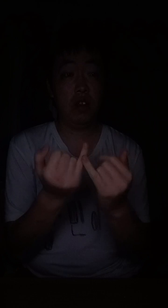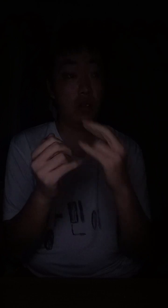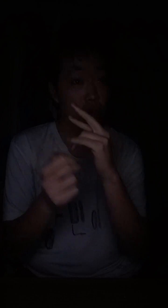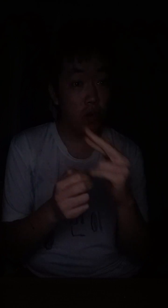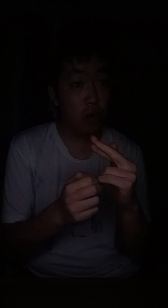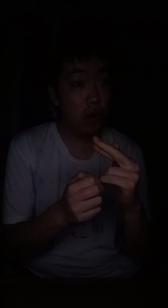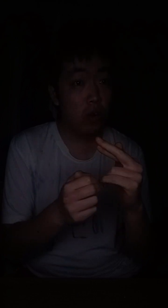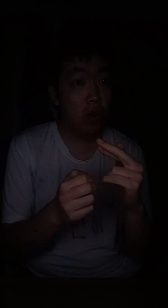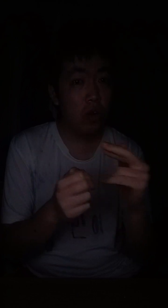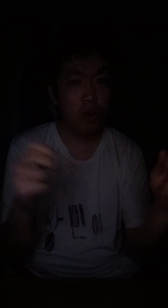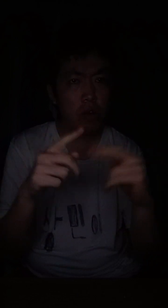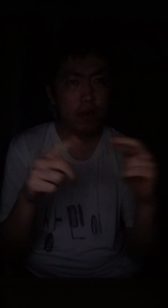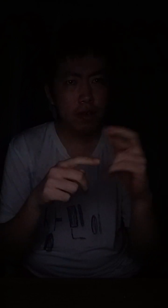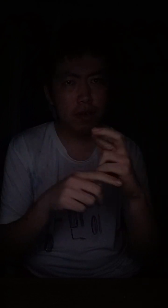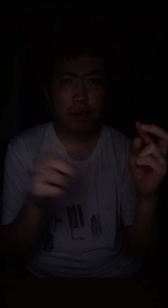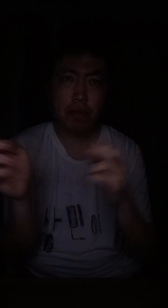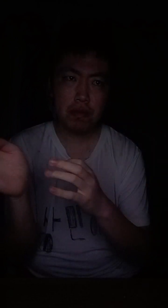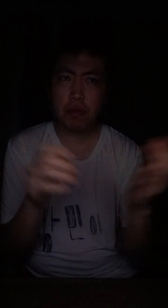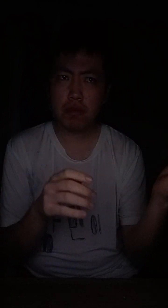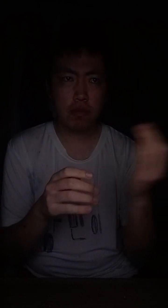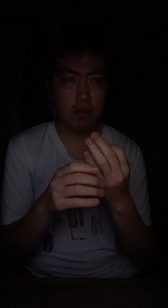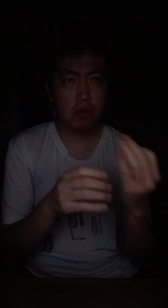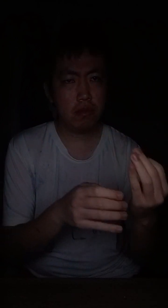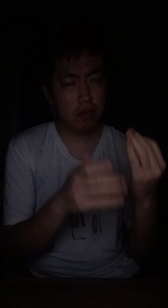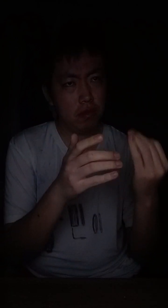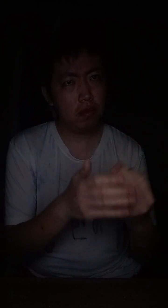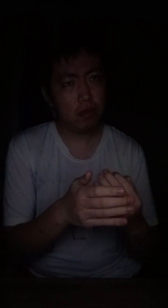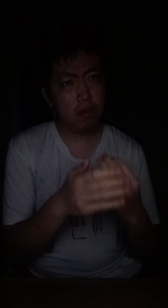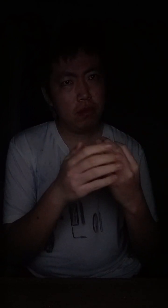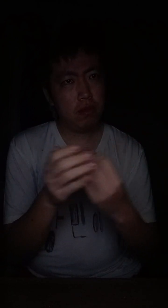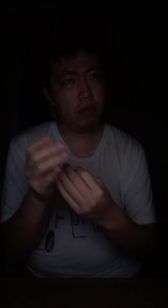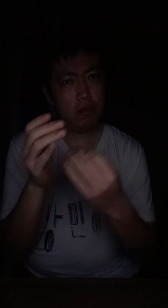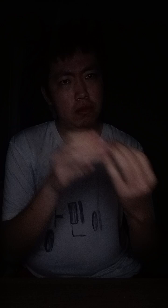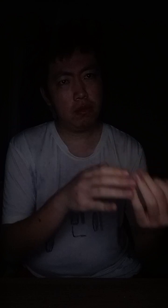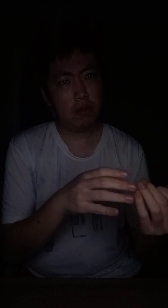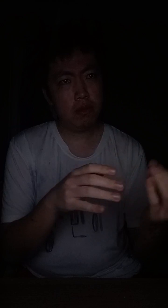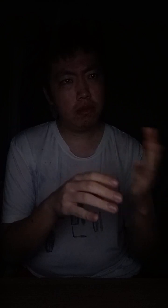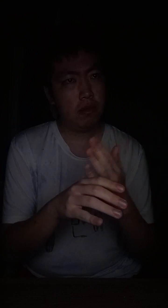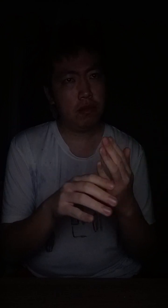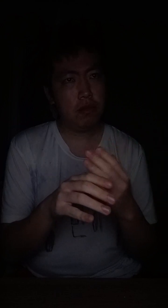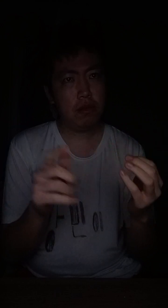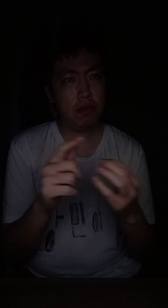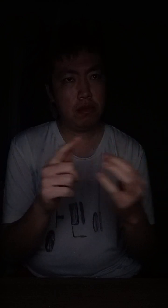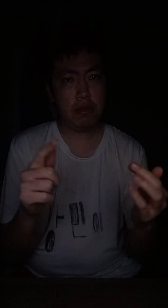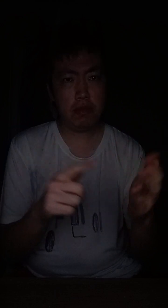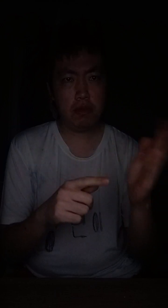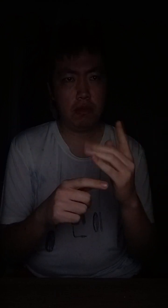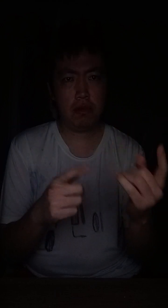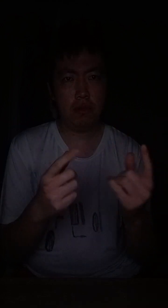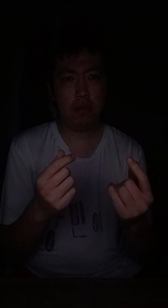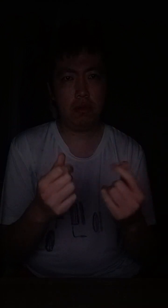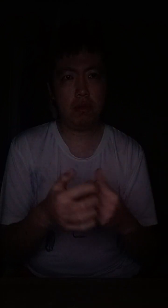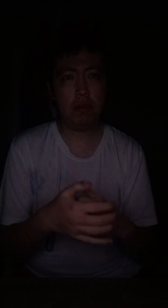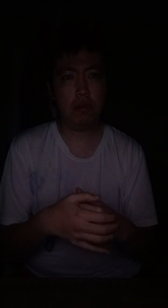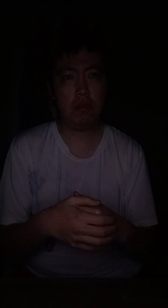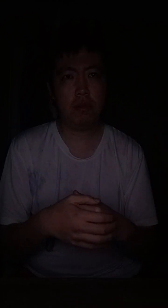근데 이게 그 규제 법률이 지금 없더라고요. 전파법, 그런 뭐 전파 방해하는 거 그거 말고는 규제할 수 있는 법률이 없더라고요. 국내에서